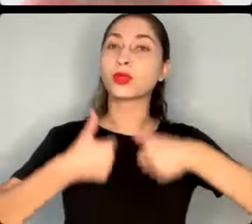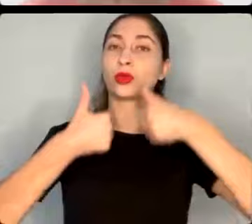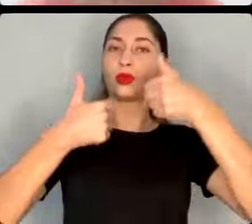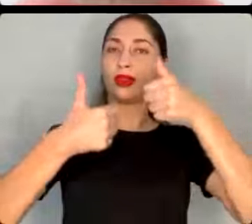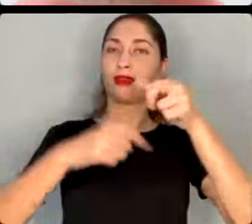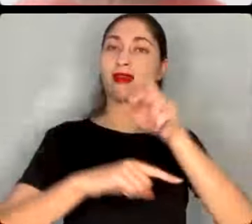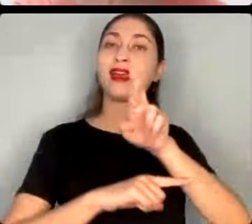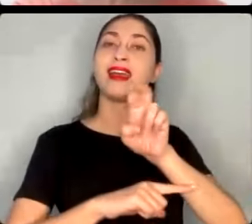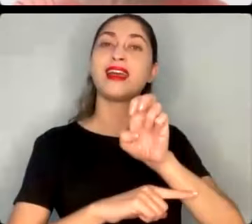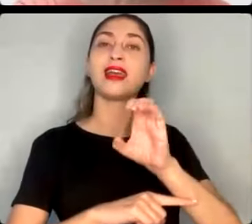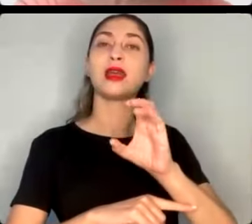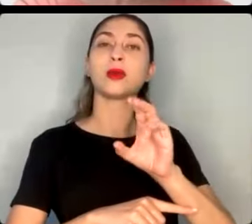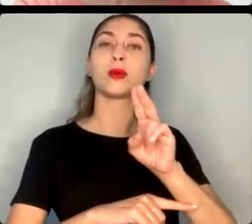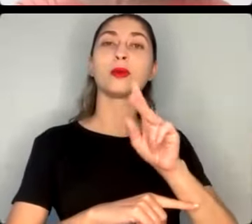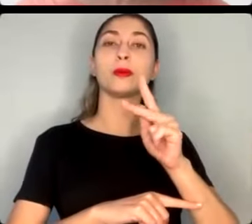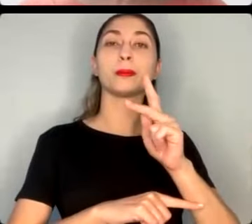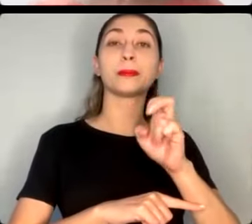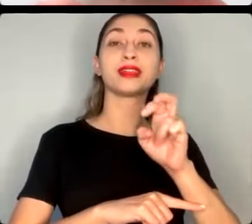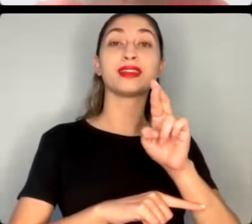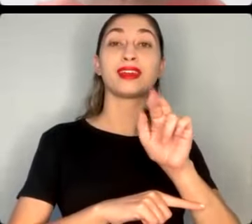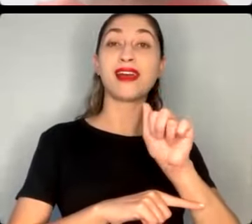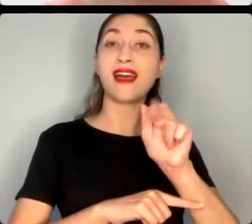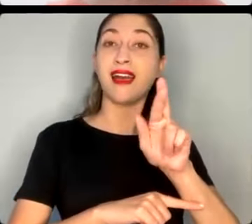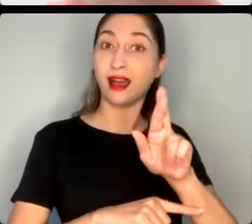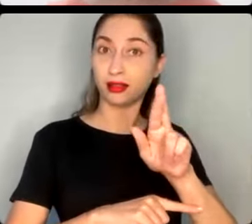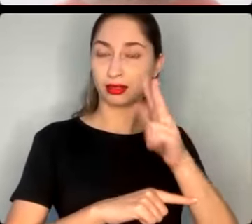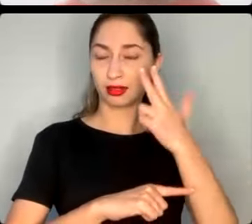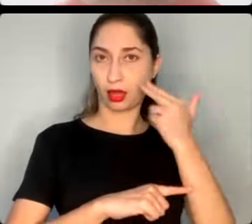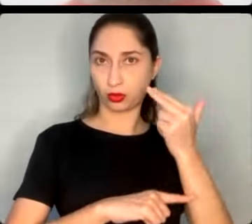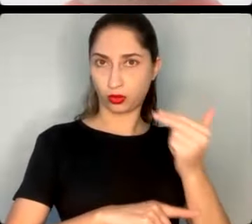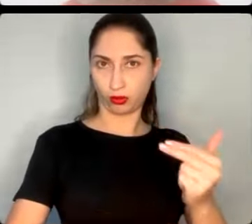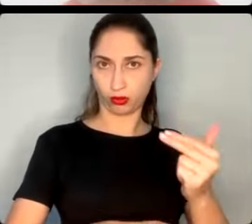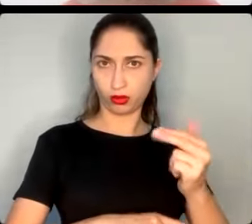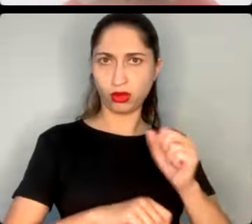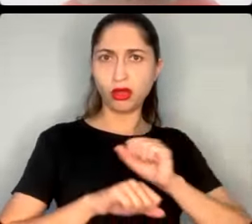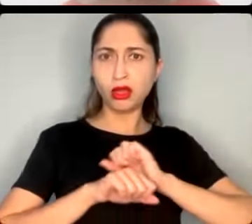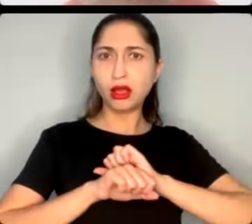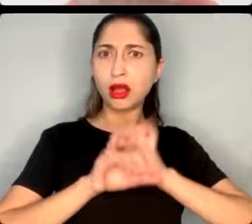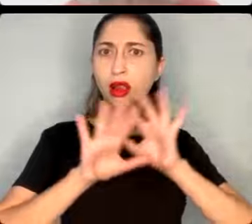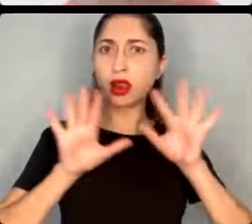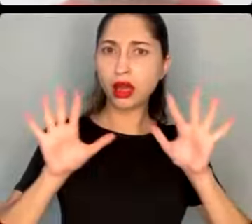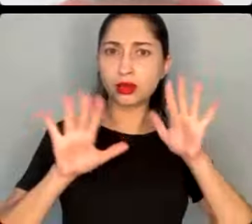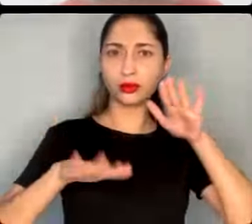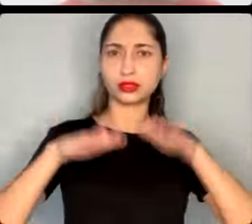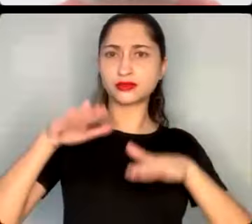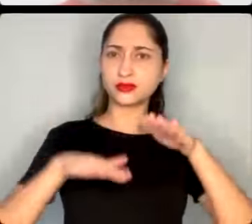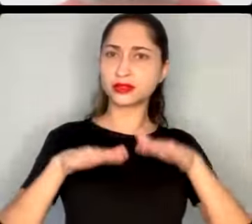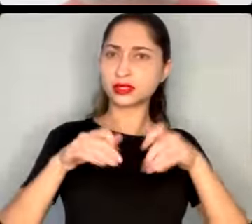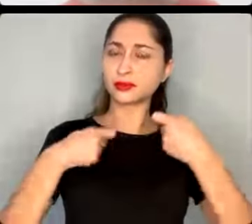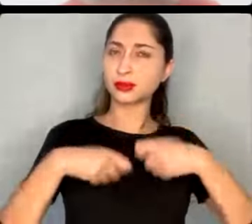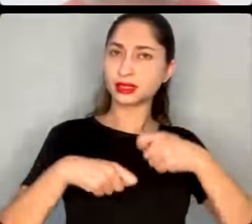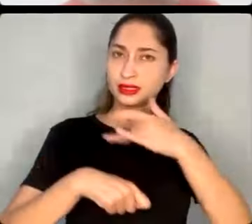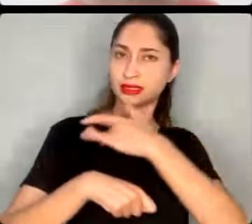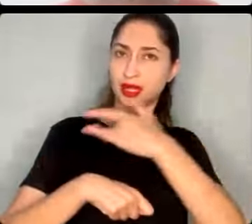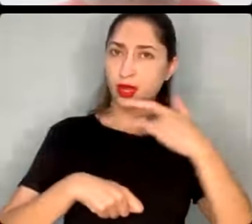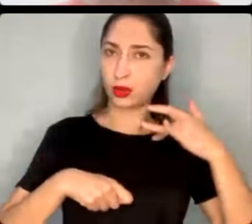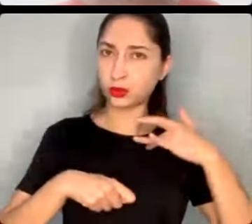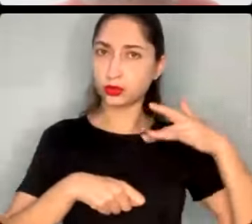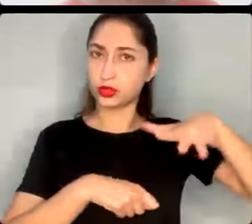natural. É claro que tem, em muitos momentos, a gente precisa de uma intervenção, né, da saúde, da área